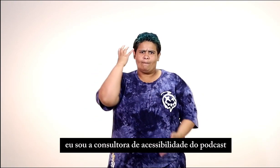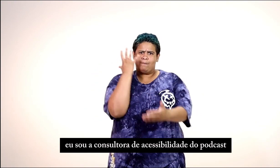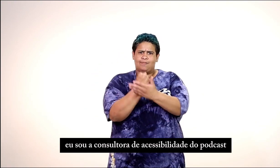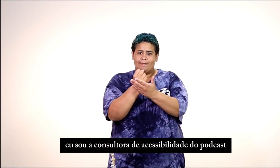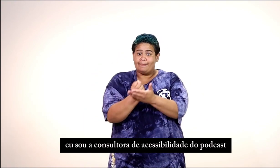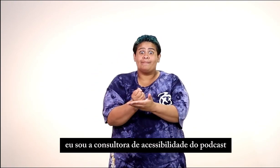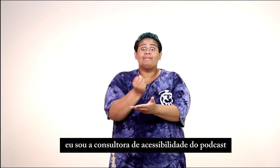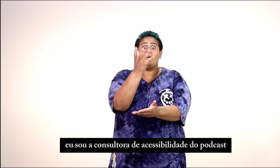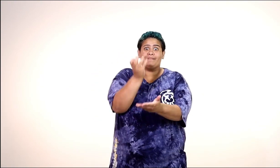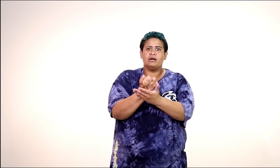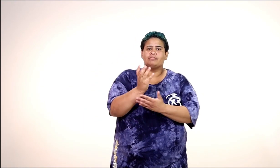do podcast